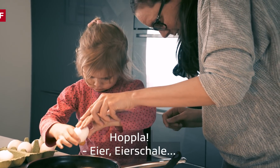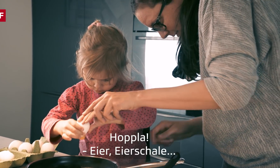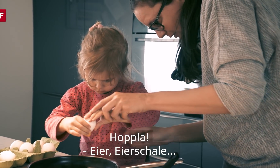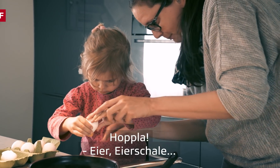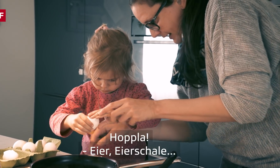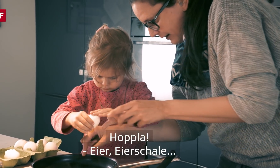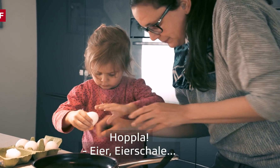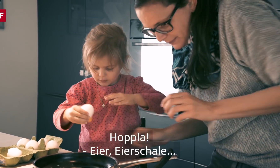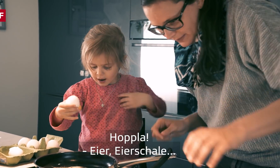Hoppala.